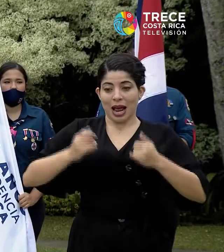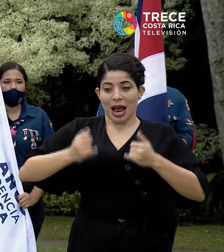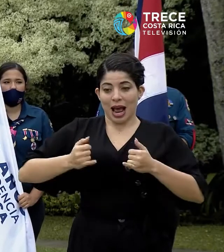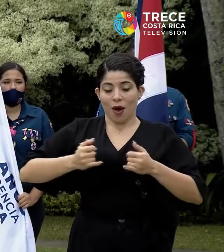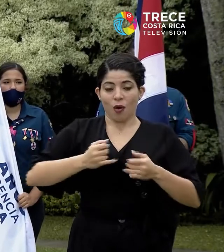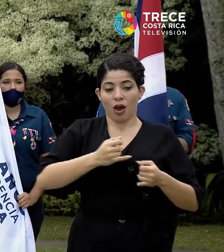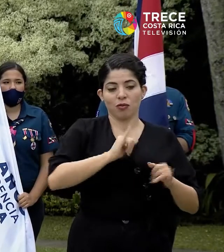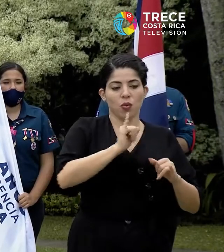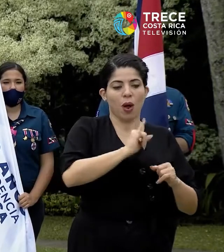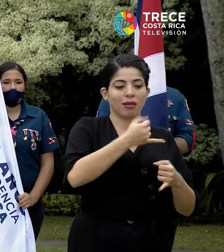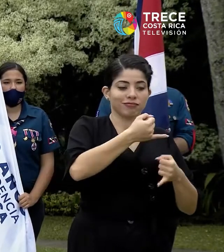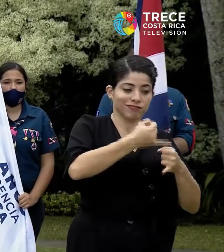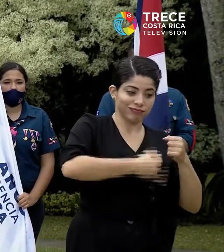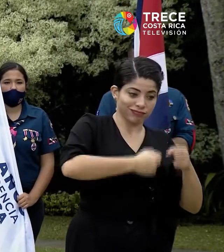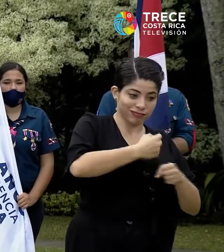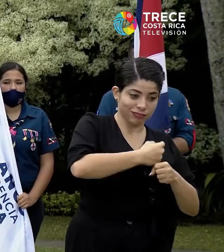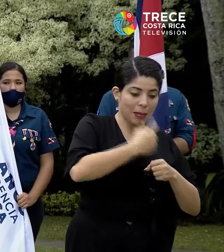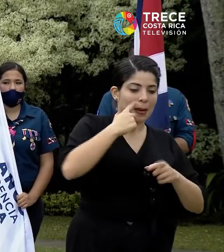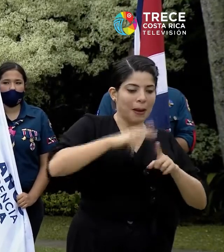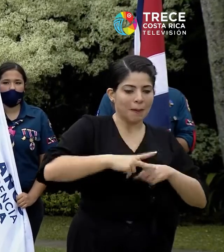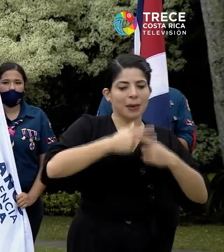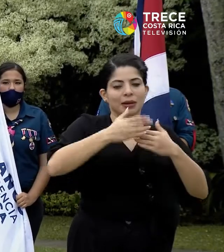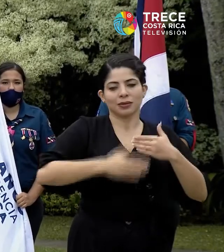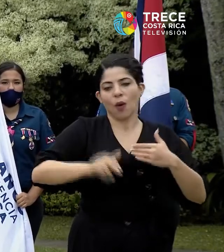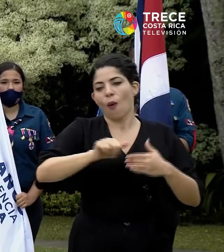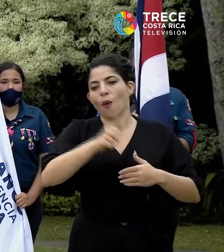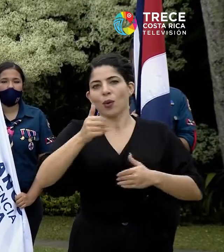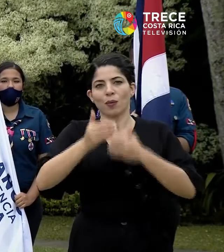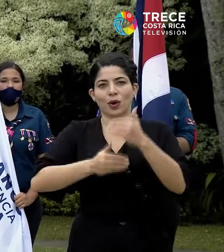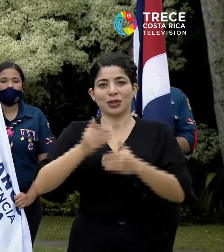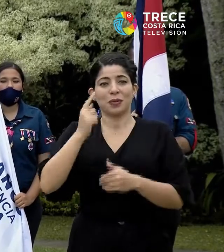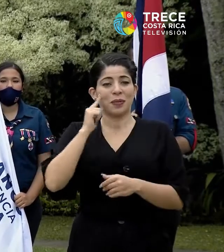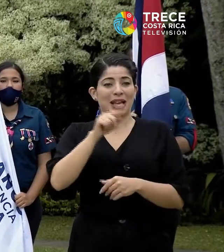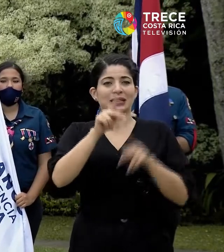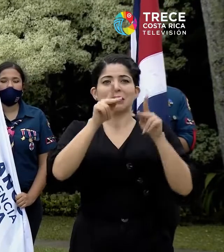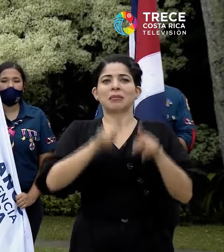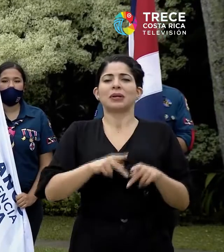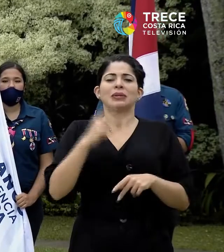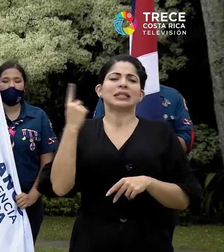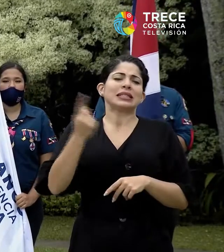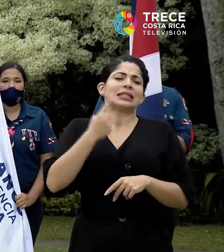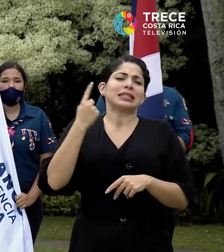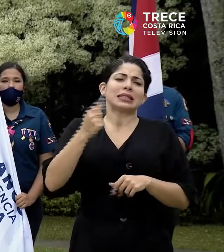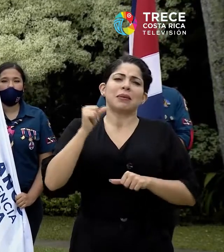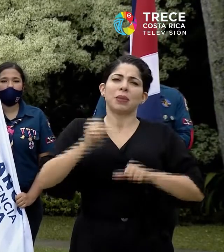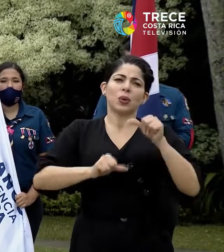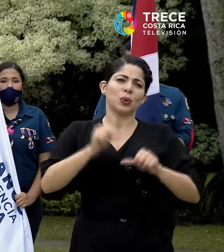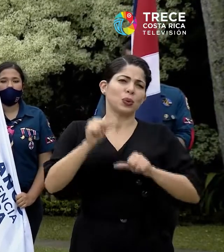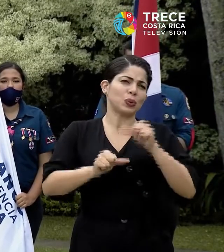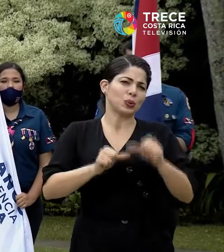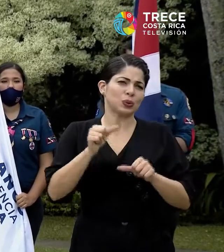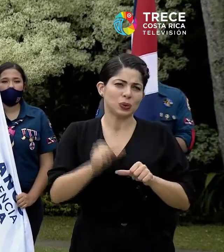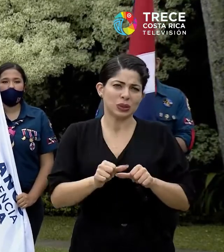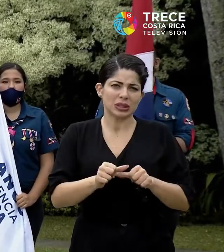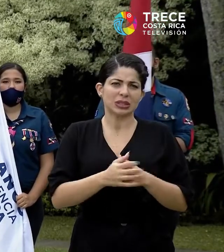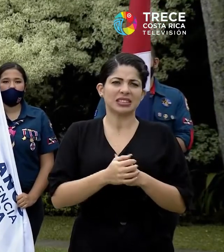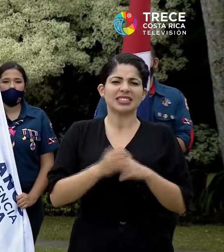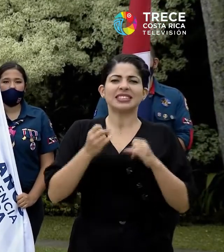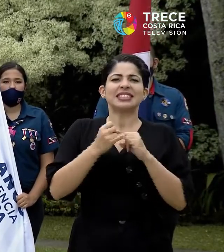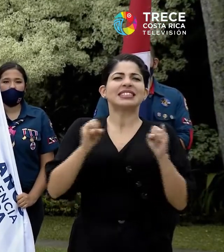otras nuevas, porque es una de esas personas que luchan siempre, las